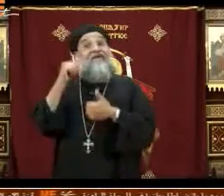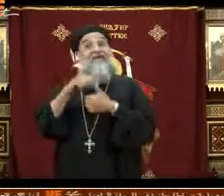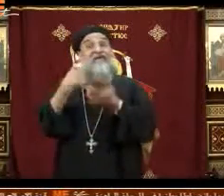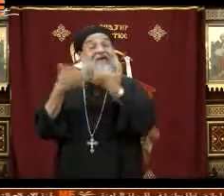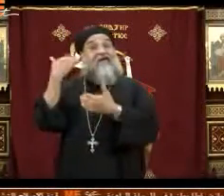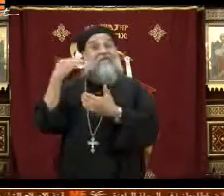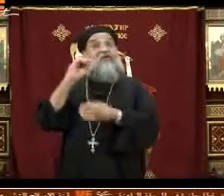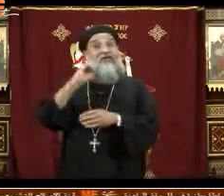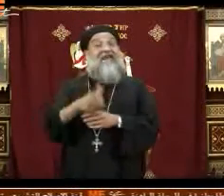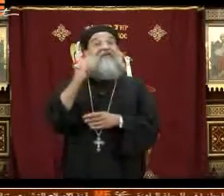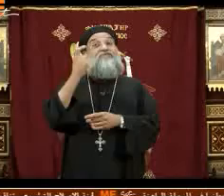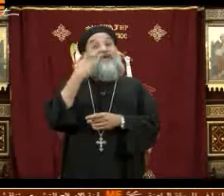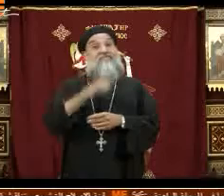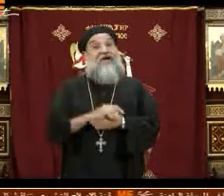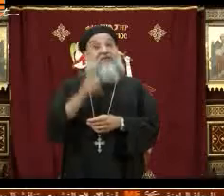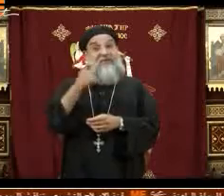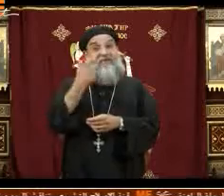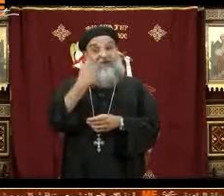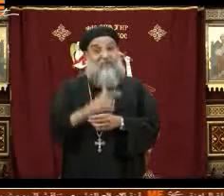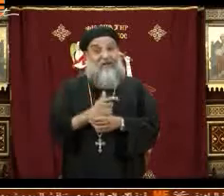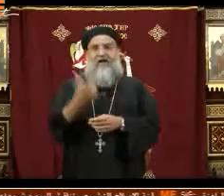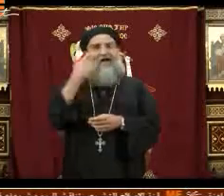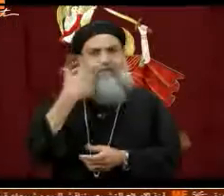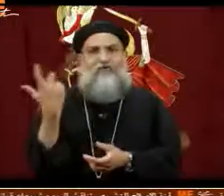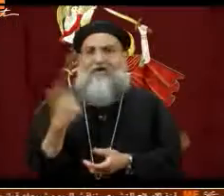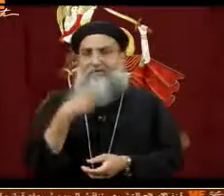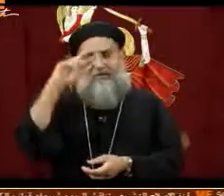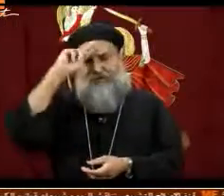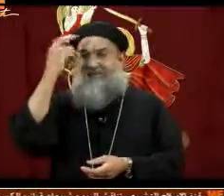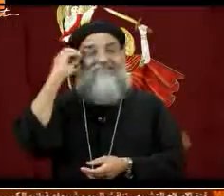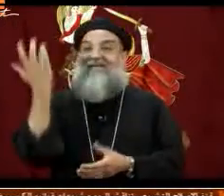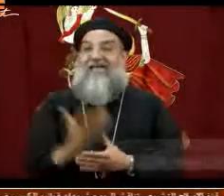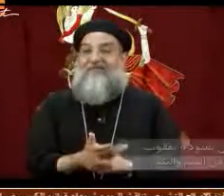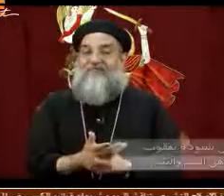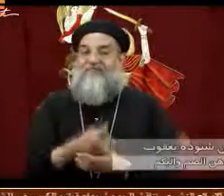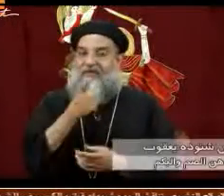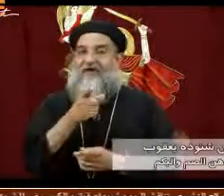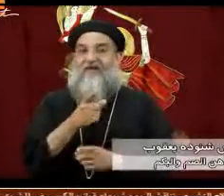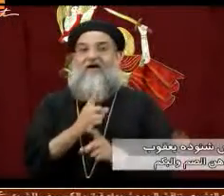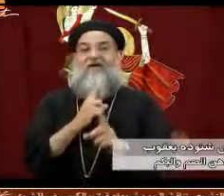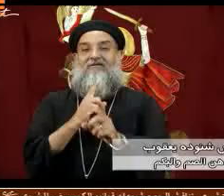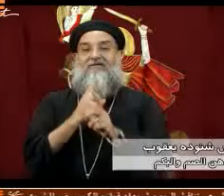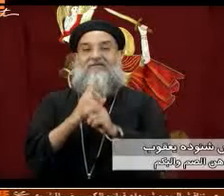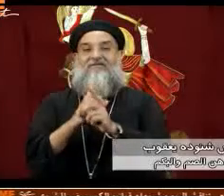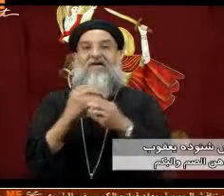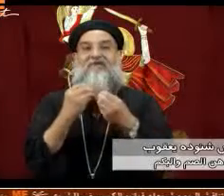فاكرين كنا اتكلمنا وقلنا لازم مهم قوي ان انت تاخد بالك. هتاخد بالك منه ازاي؟ النهارده تتقابل